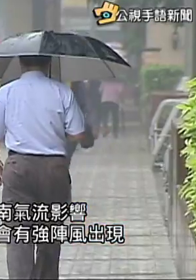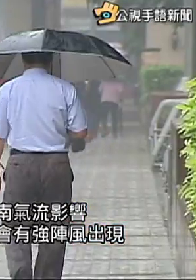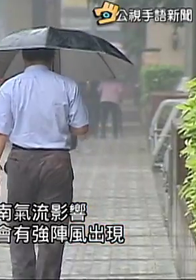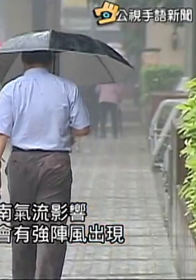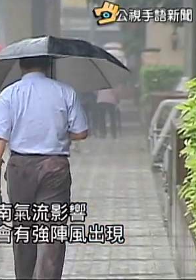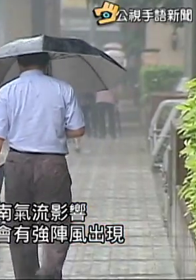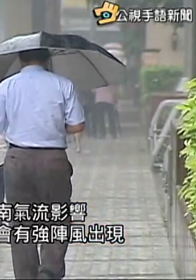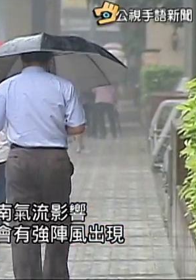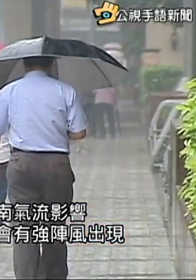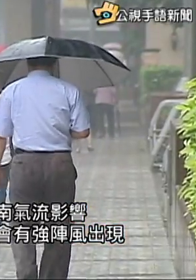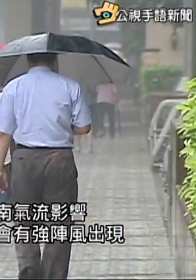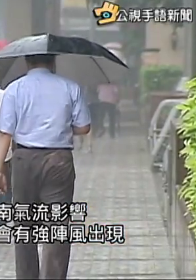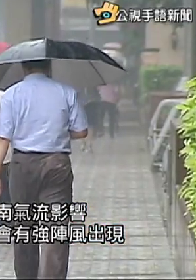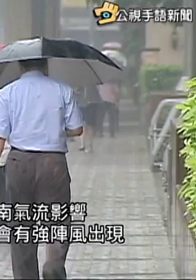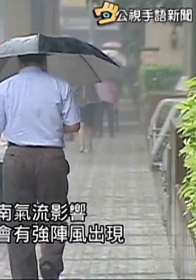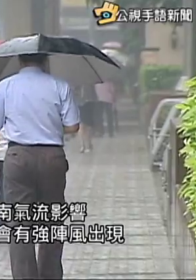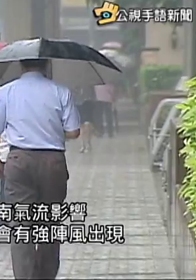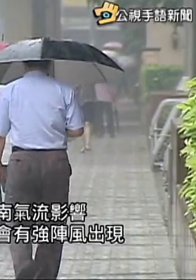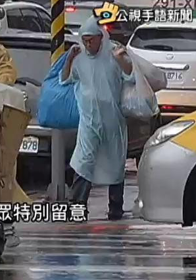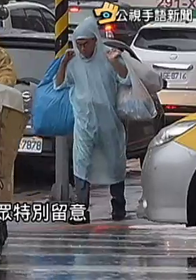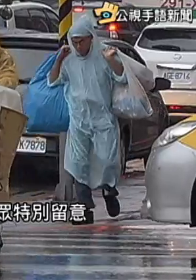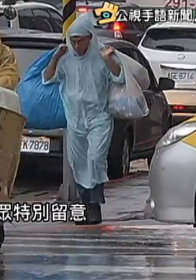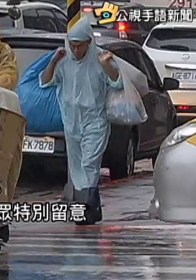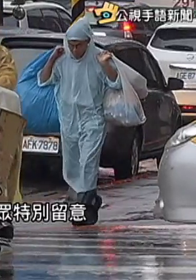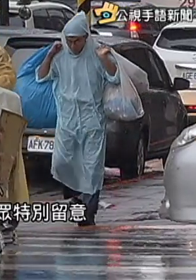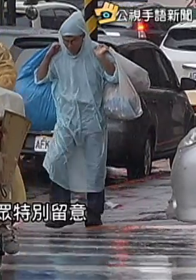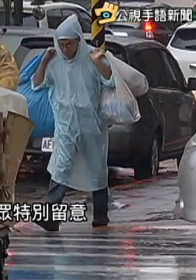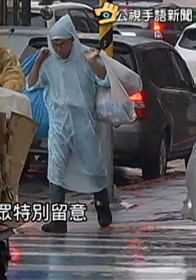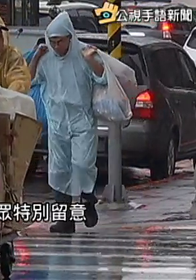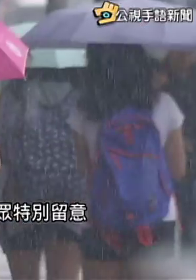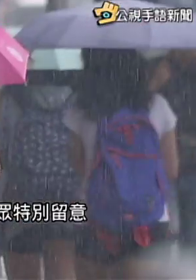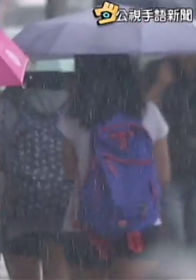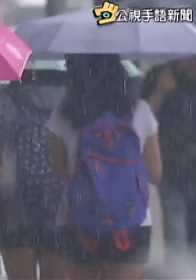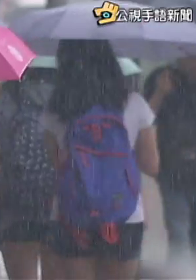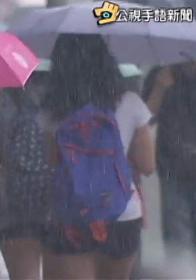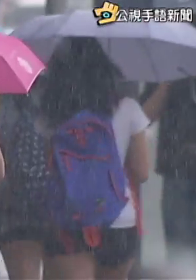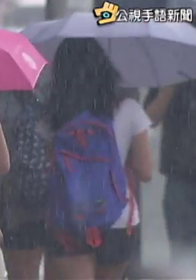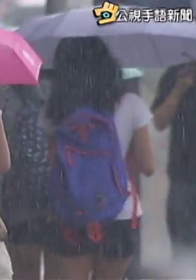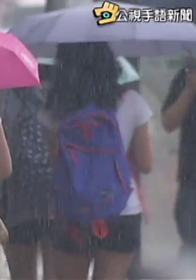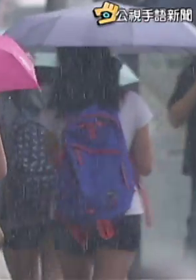区也会有强阵风出现，提醒民众特别留意。记者综合报道。